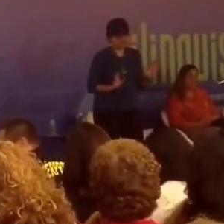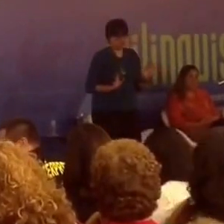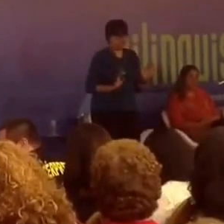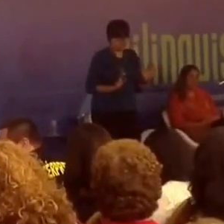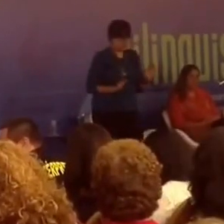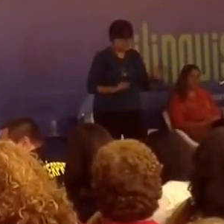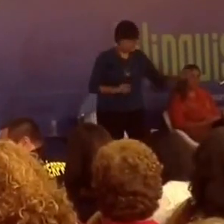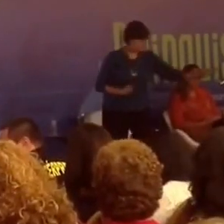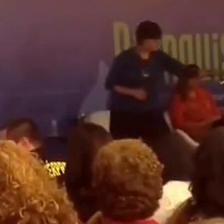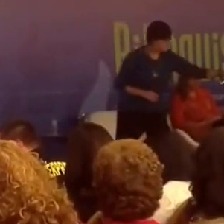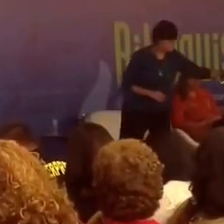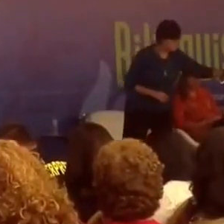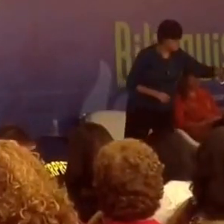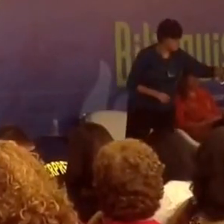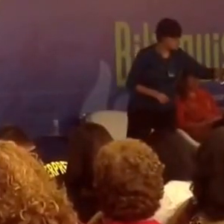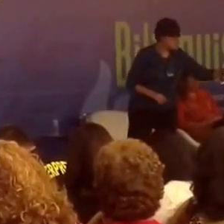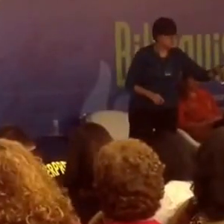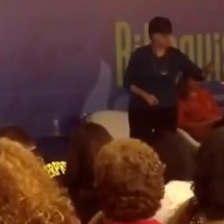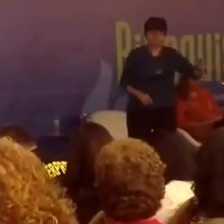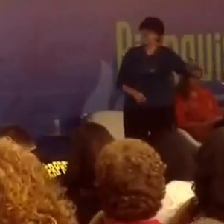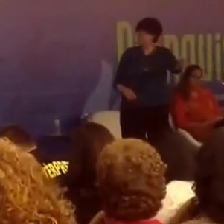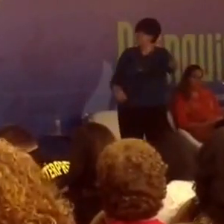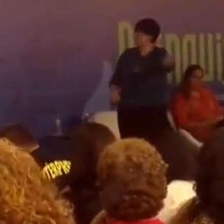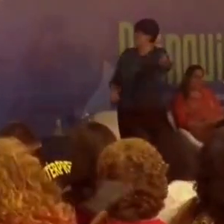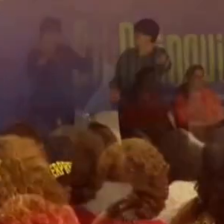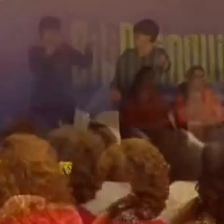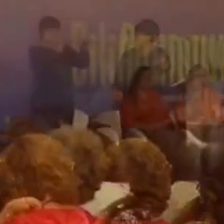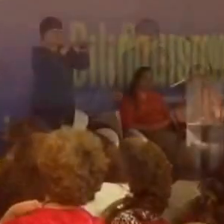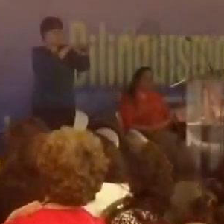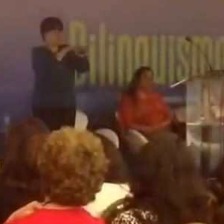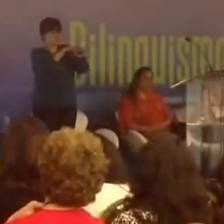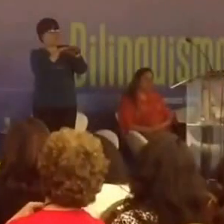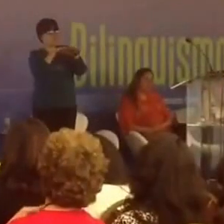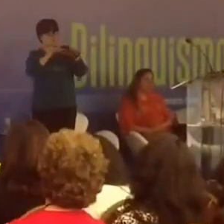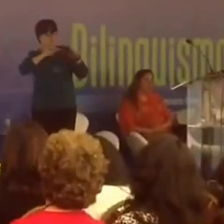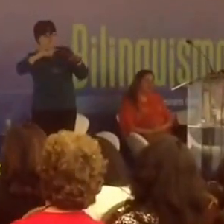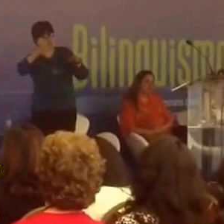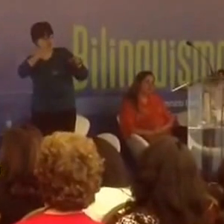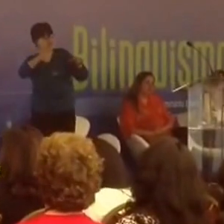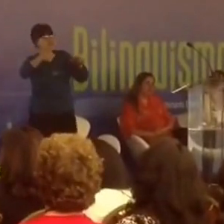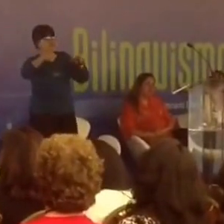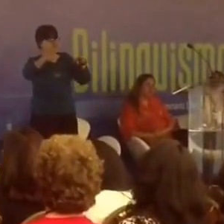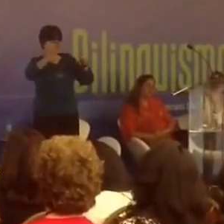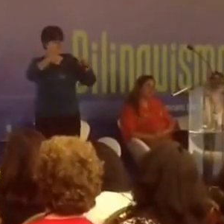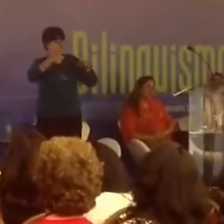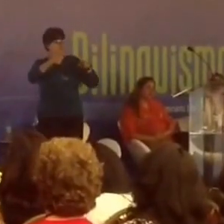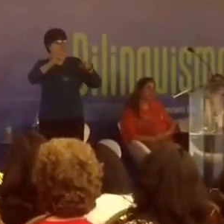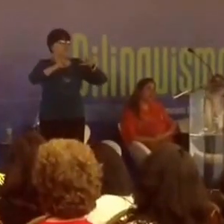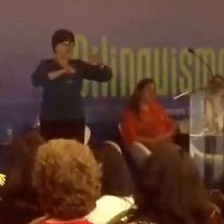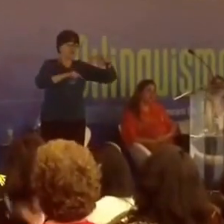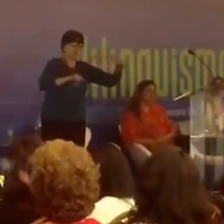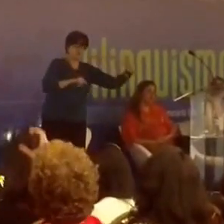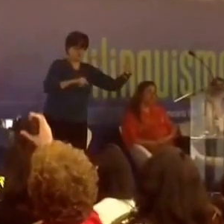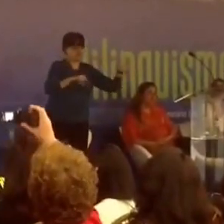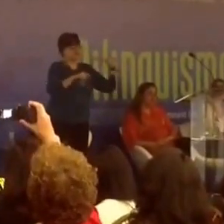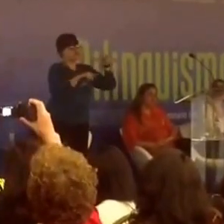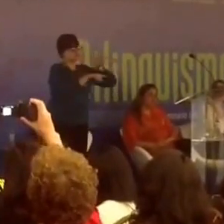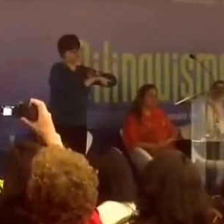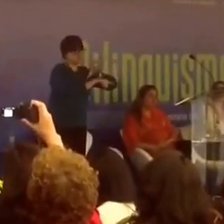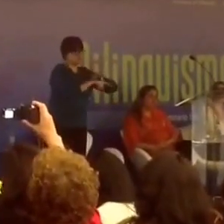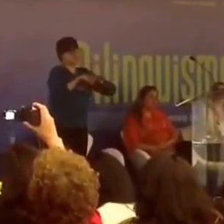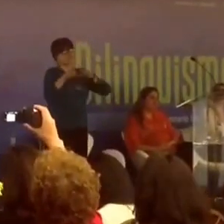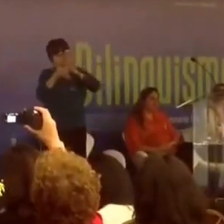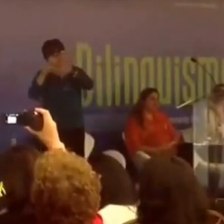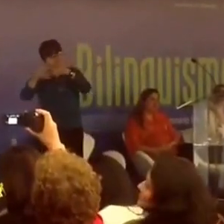nós temos esses entraves no processo educacional, como a professora Cristina havia falado, da questão do